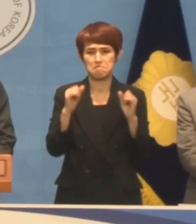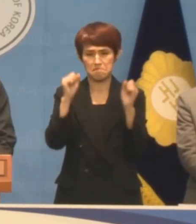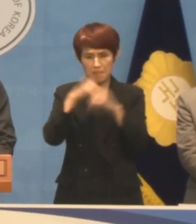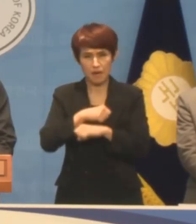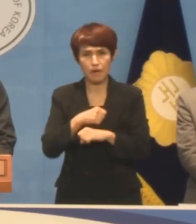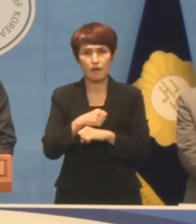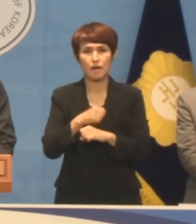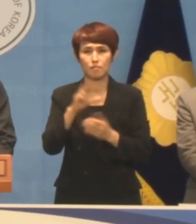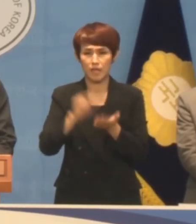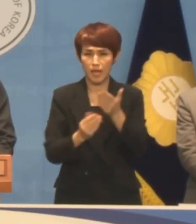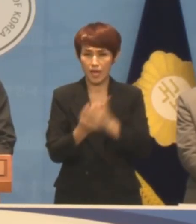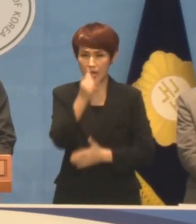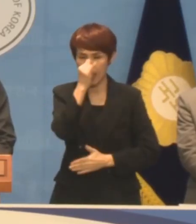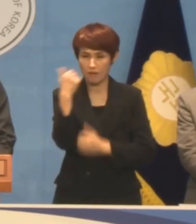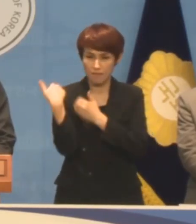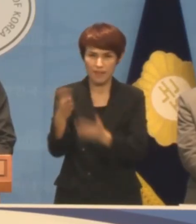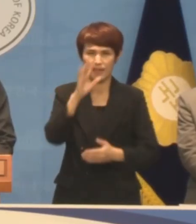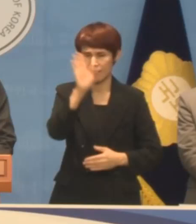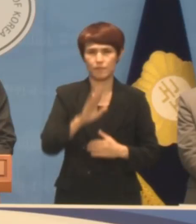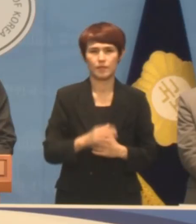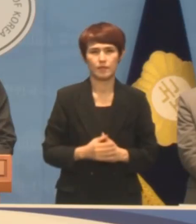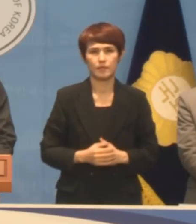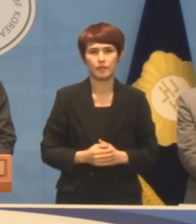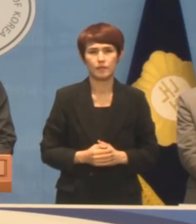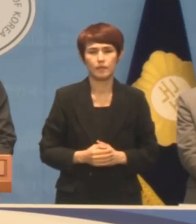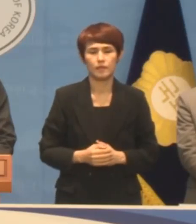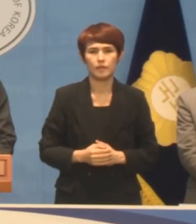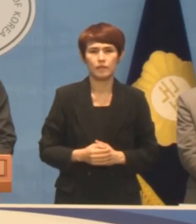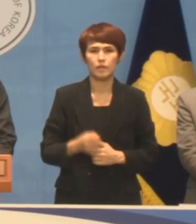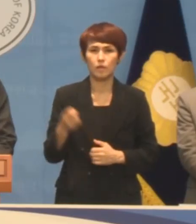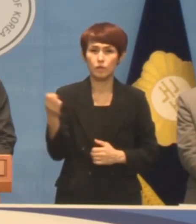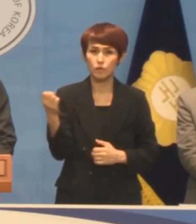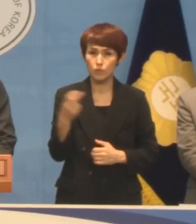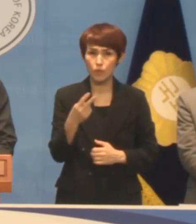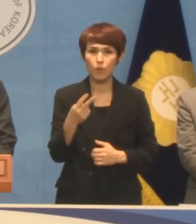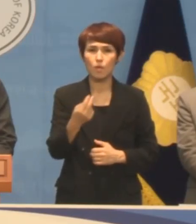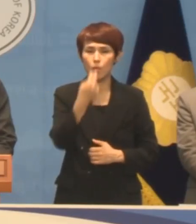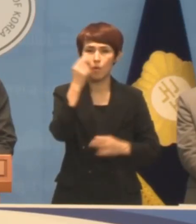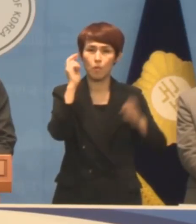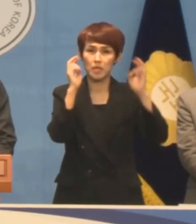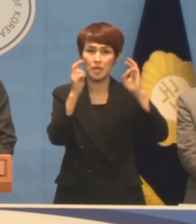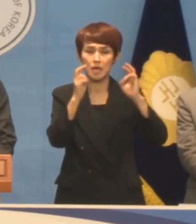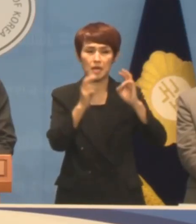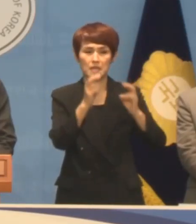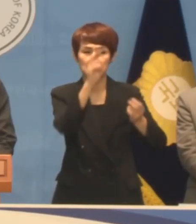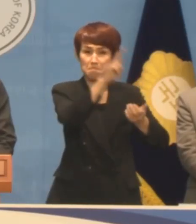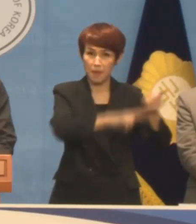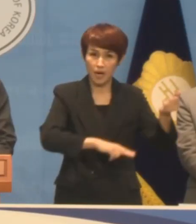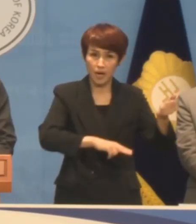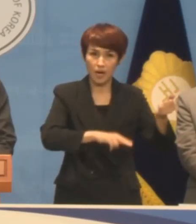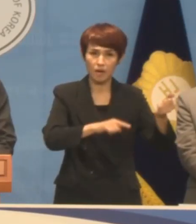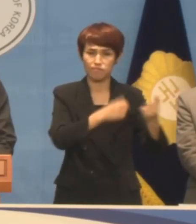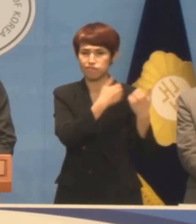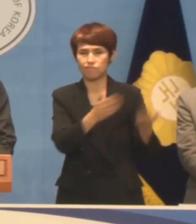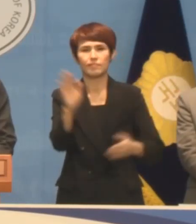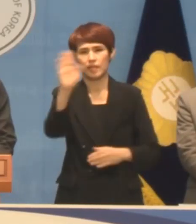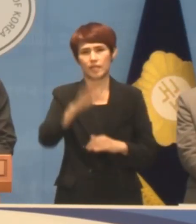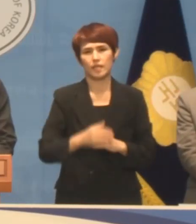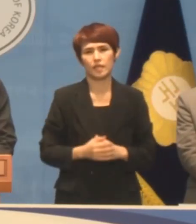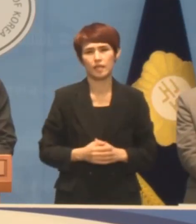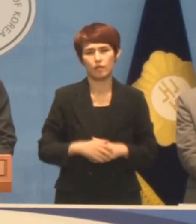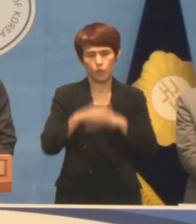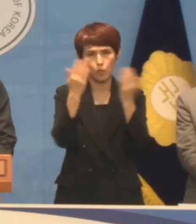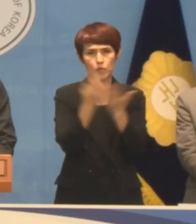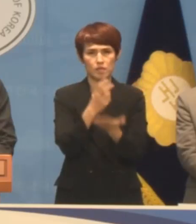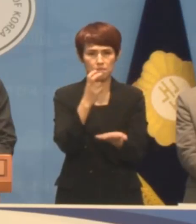것입니다. 금융당국이 또다시 인수 자격이 없는 자본에 보험회사를 넘기는 행태를 방관하지 않고 모든